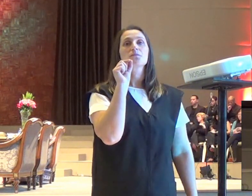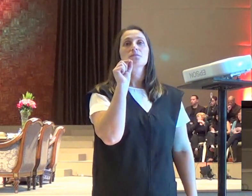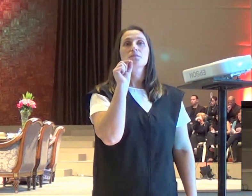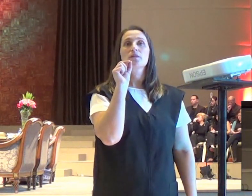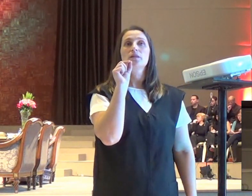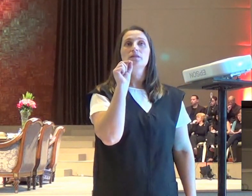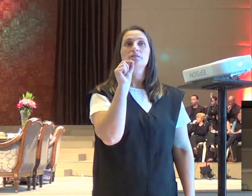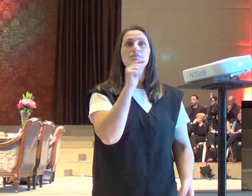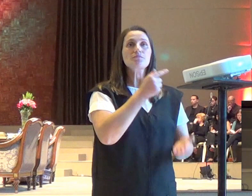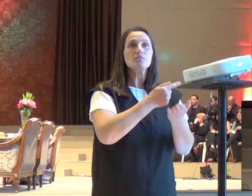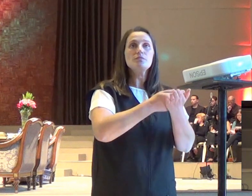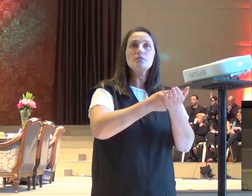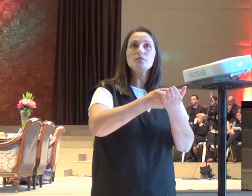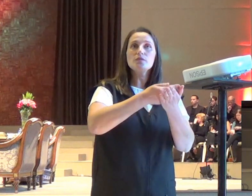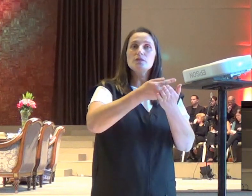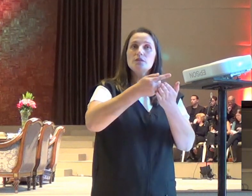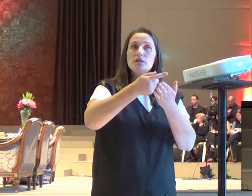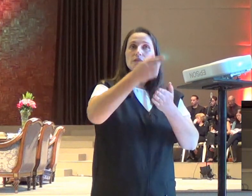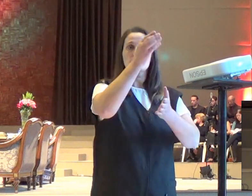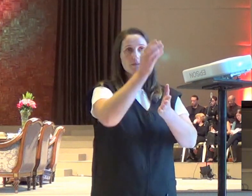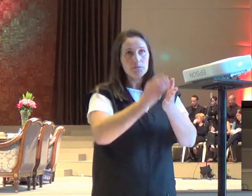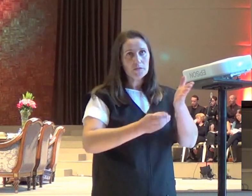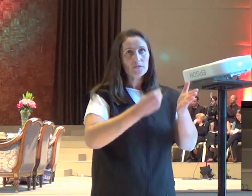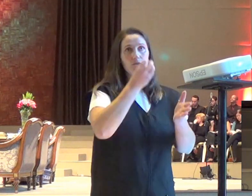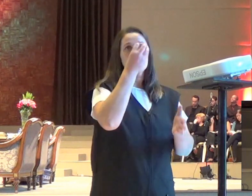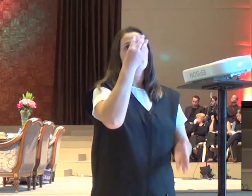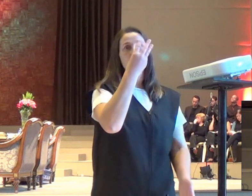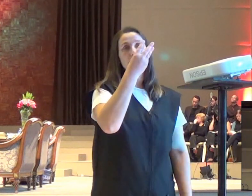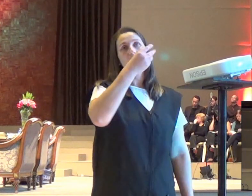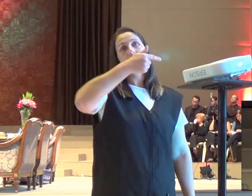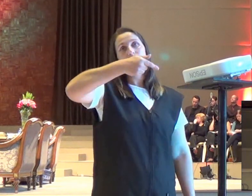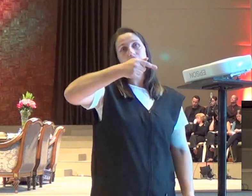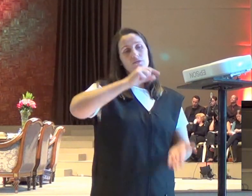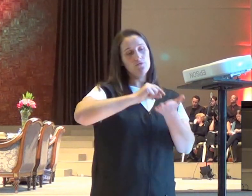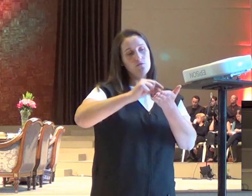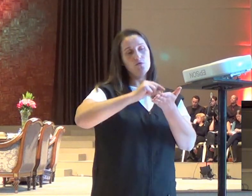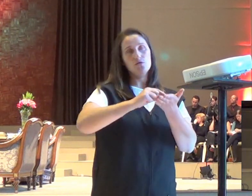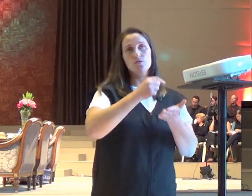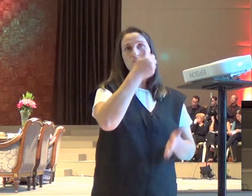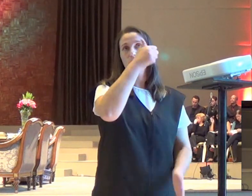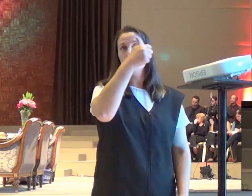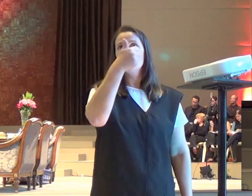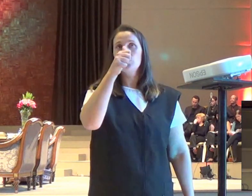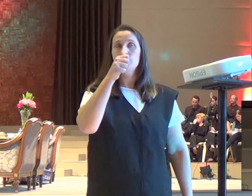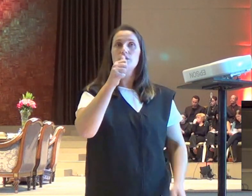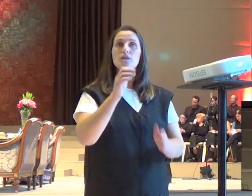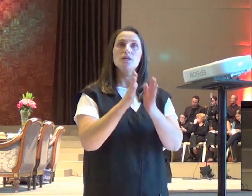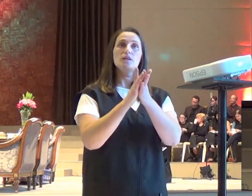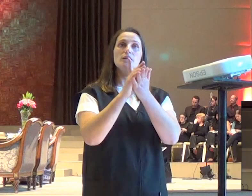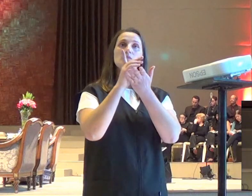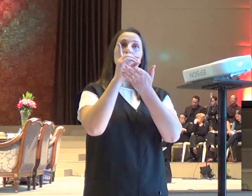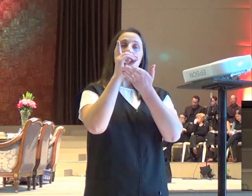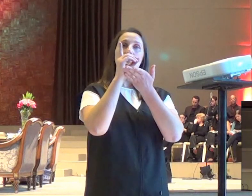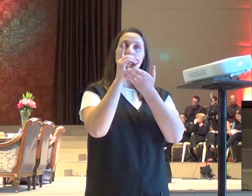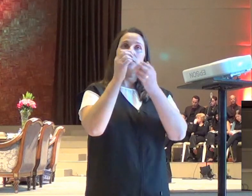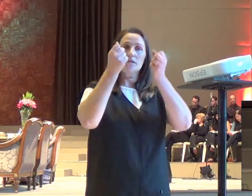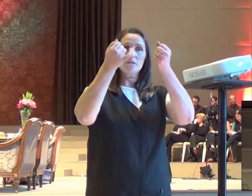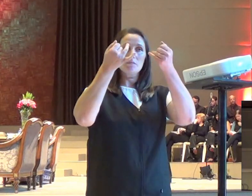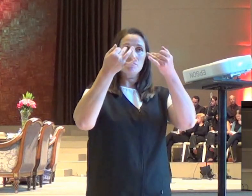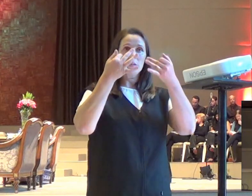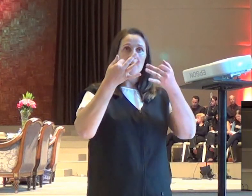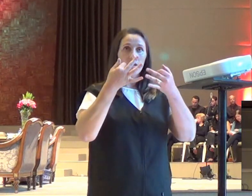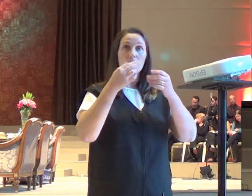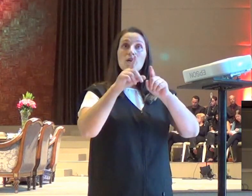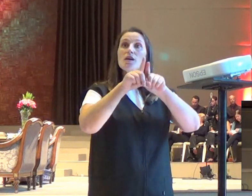está em Gênesis 37, versículo 11, diz assim a Bíblia, os irmãos de